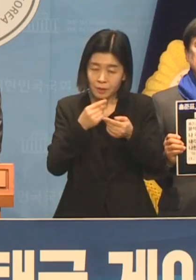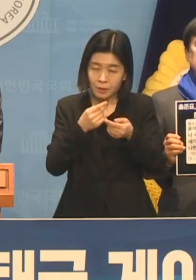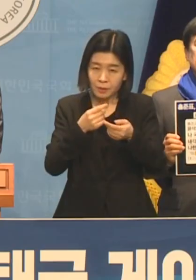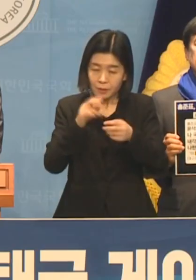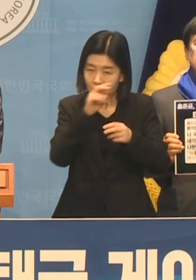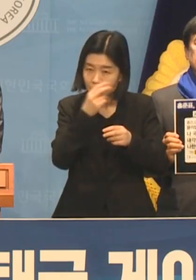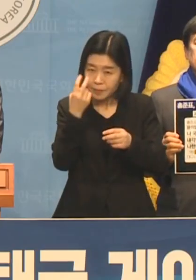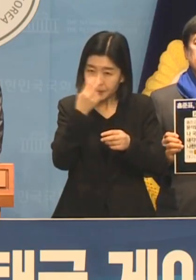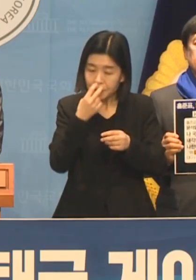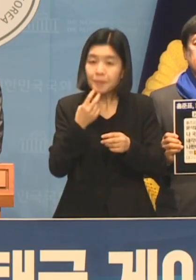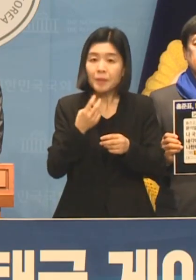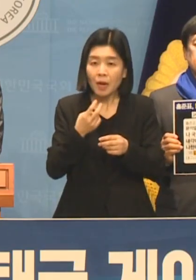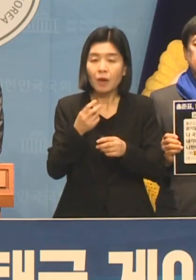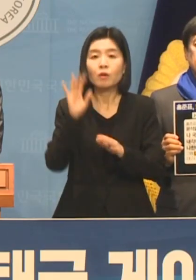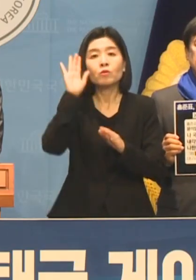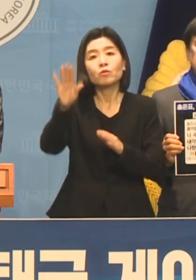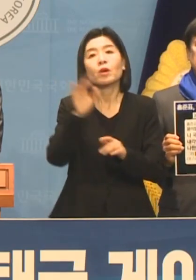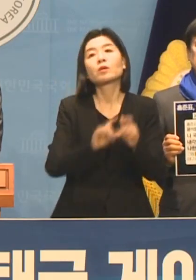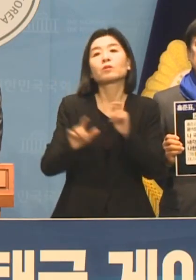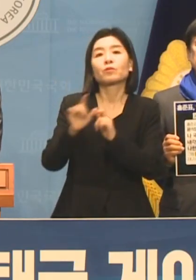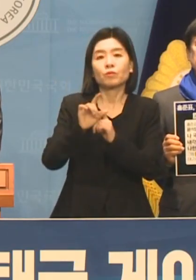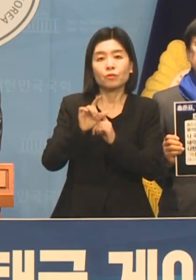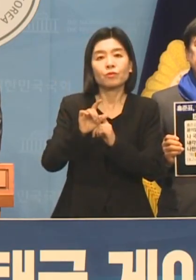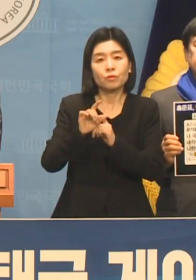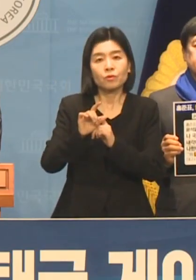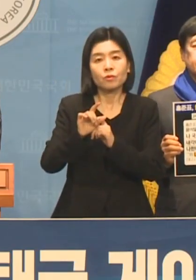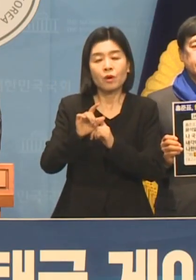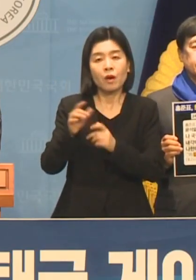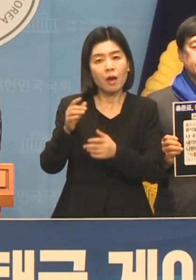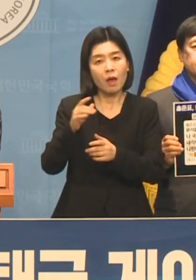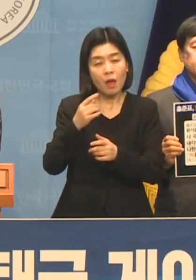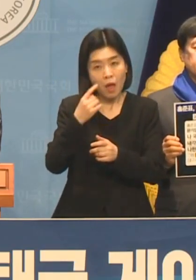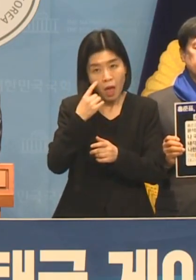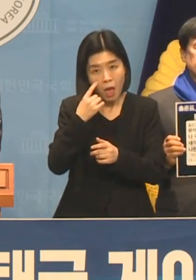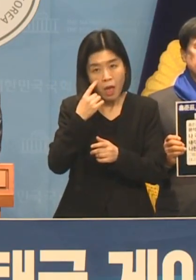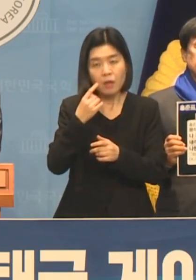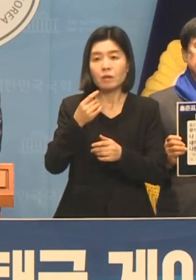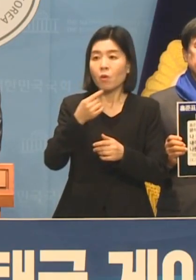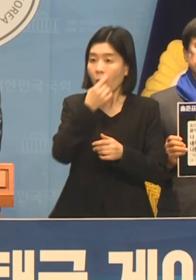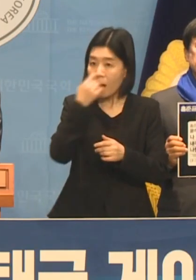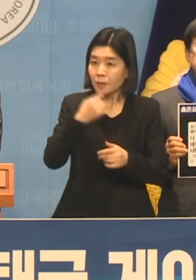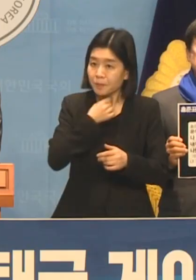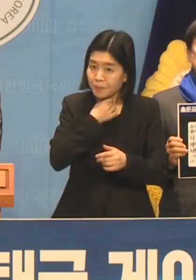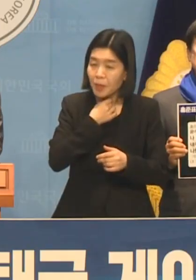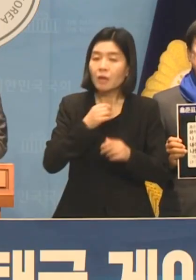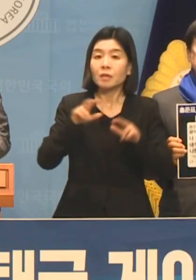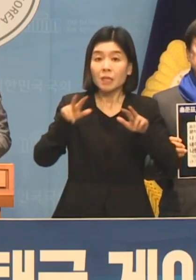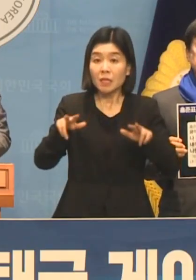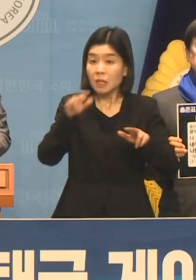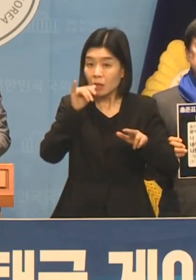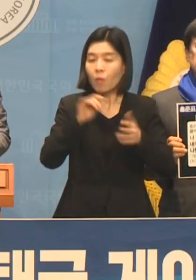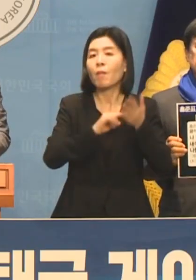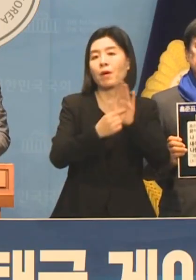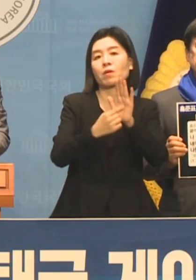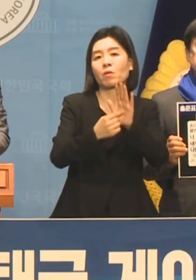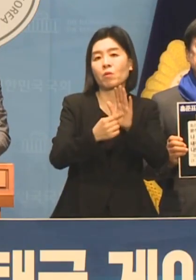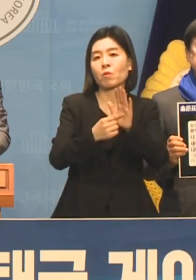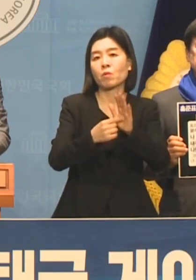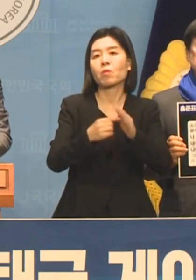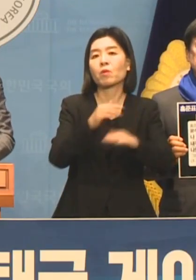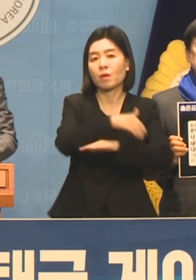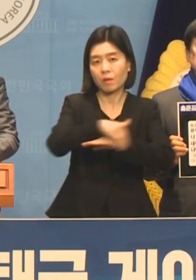추가하거나 우리가 확보해서 더 확인을 해드릴 사안들을 계속 밝혀나가겠다는 것을